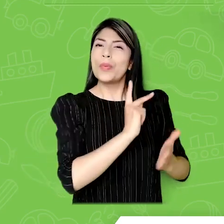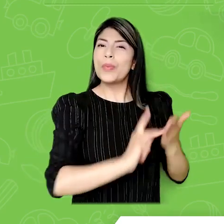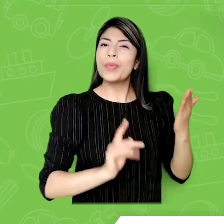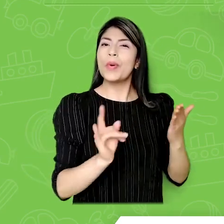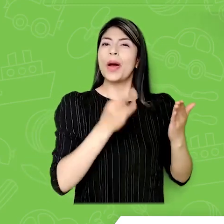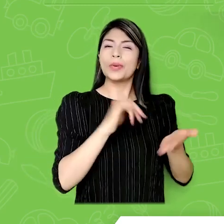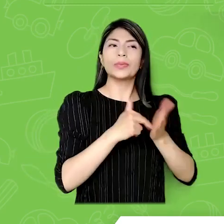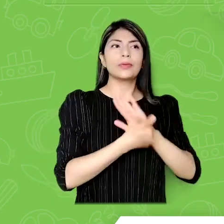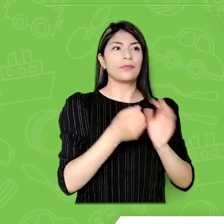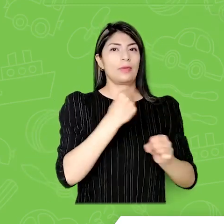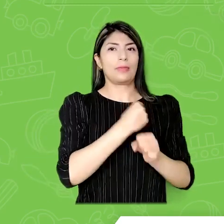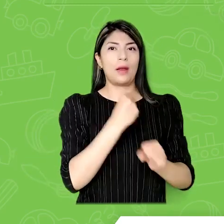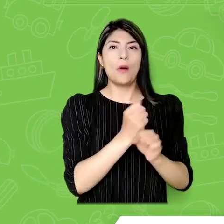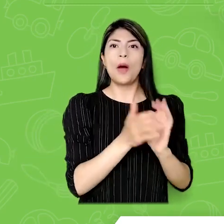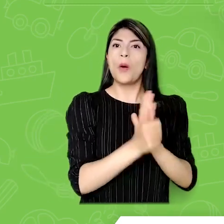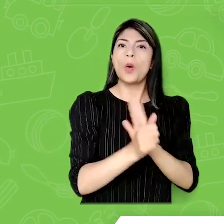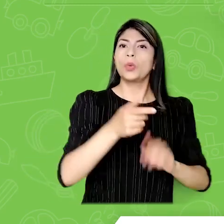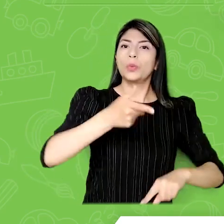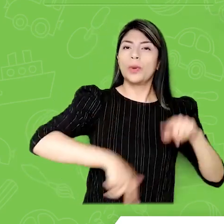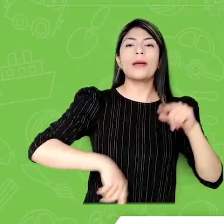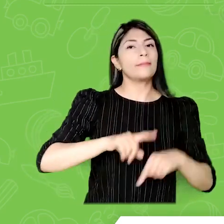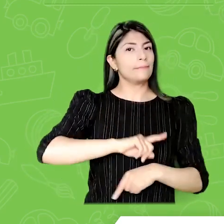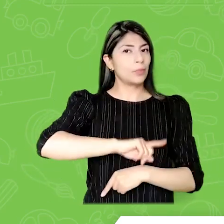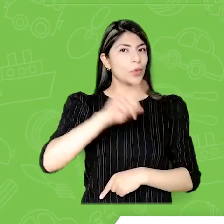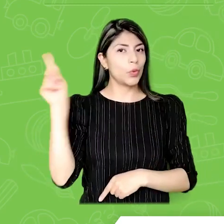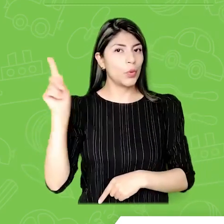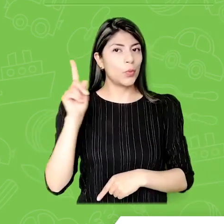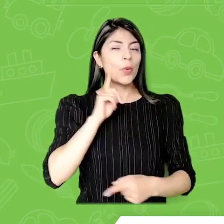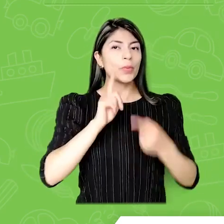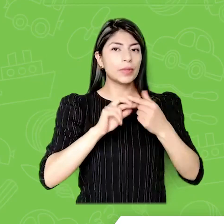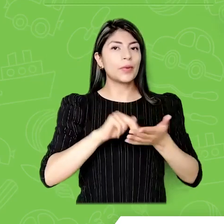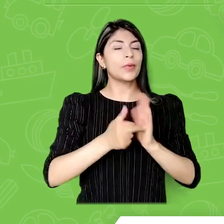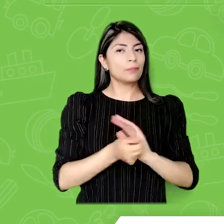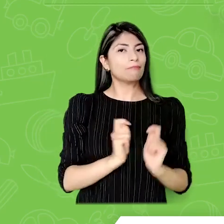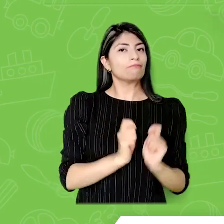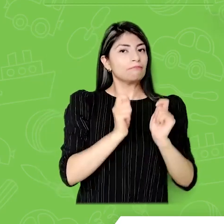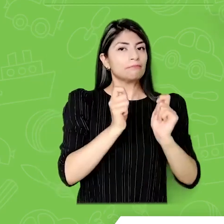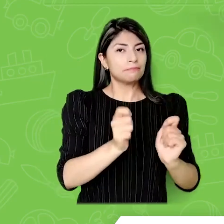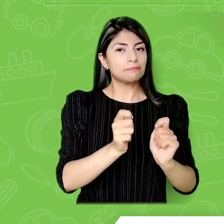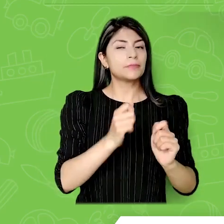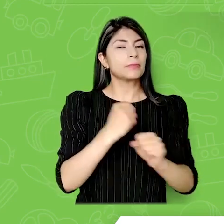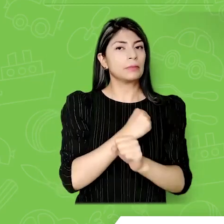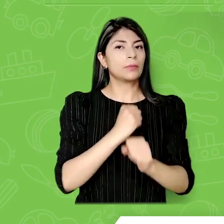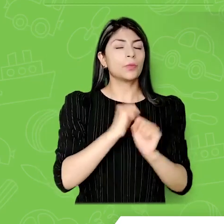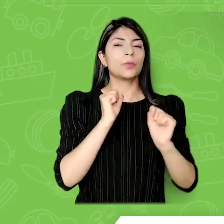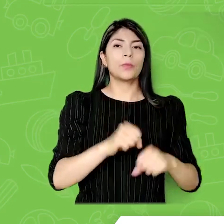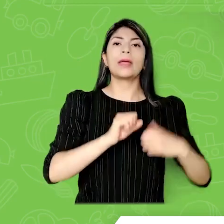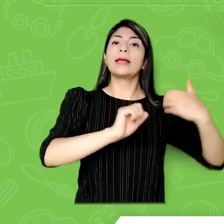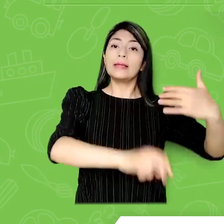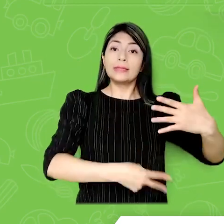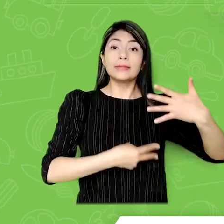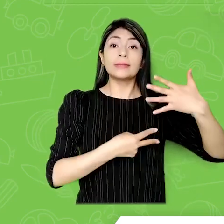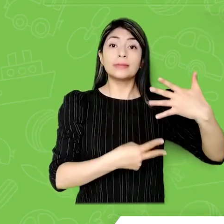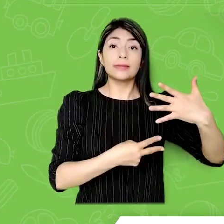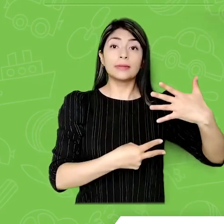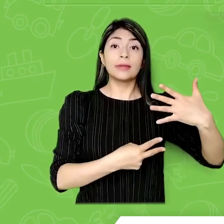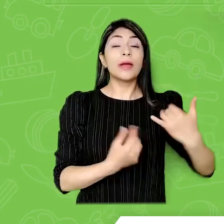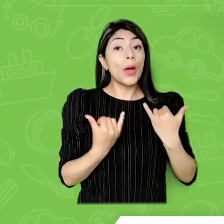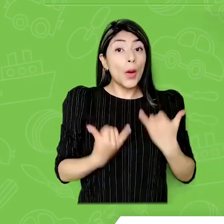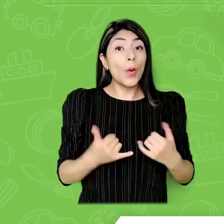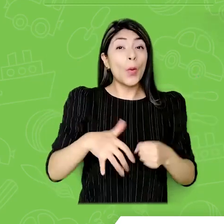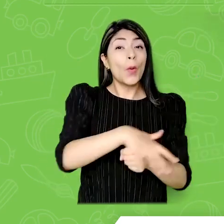de posesionarse. 7. No encontrarse incurso en situaciones que generen conflicto de intereses durante